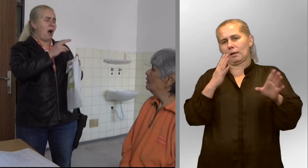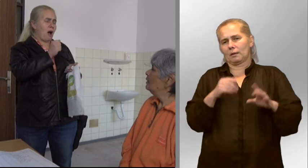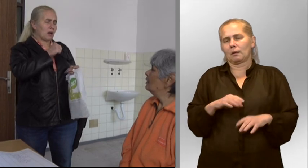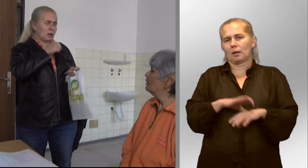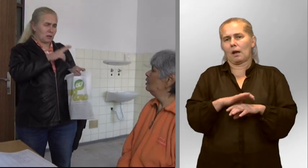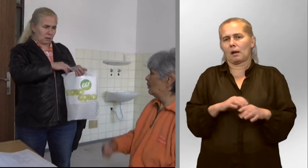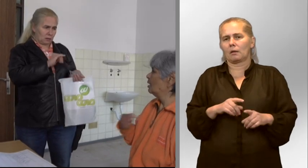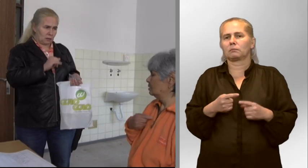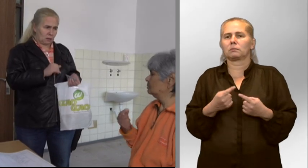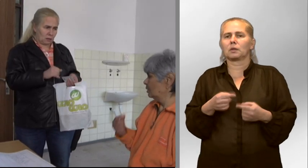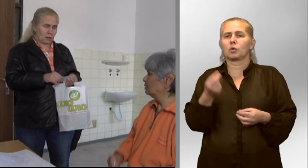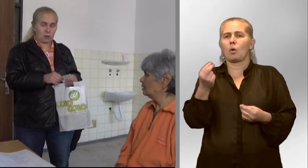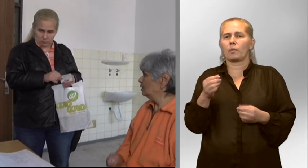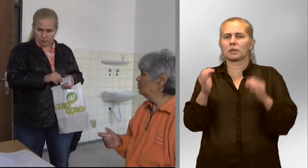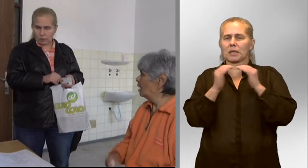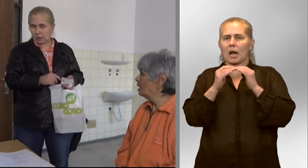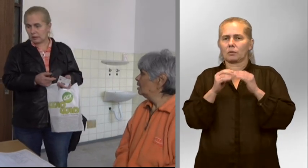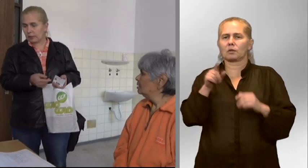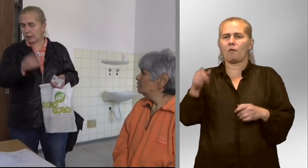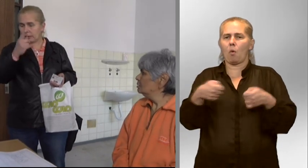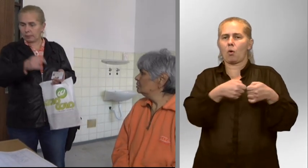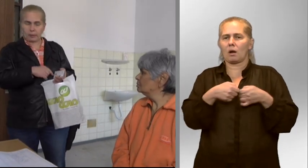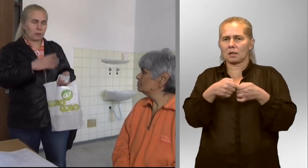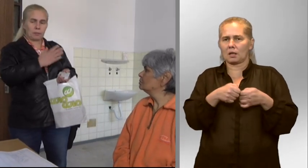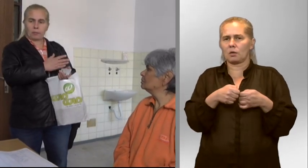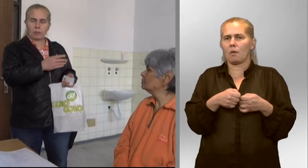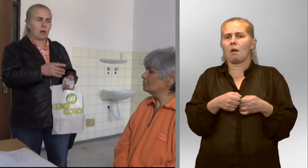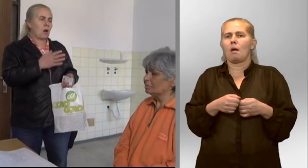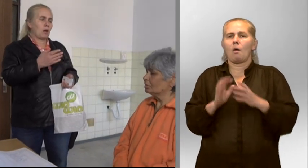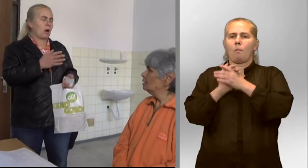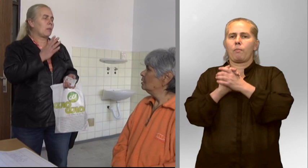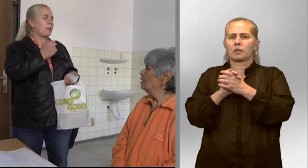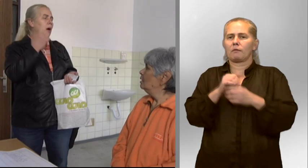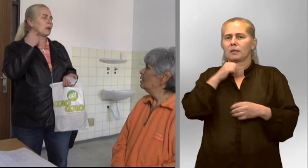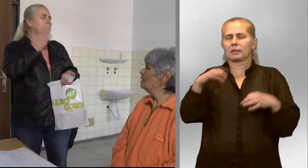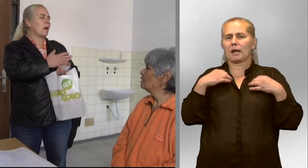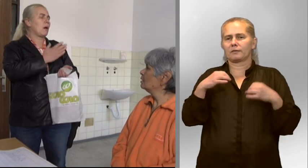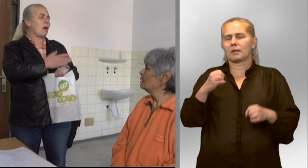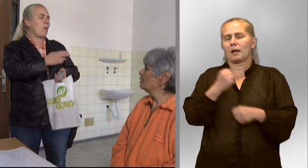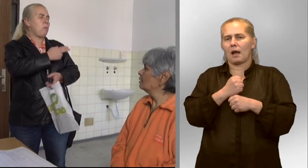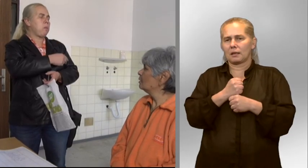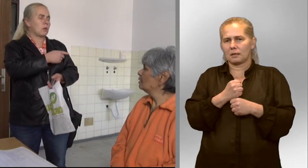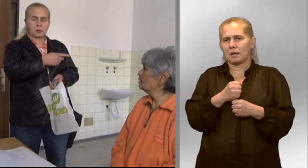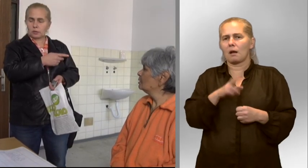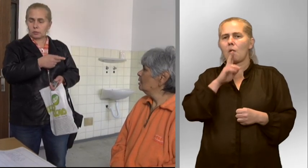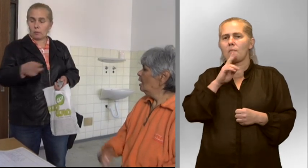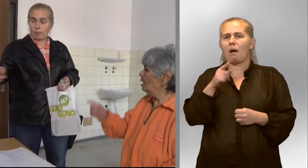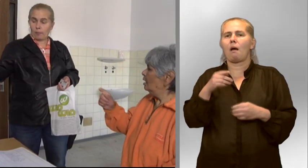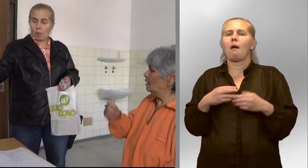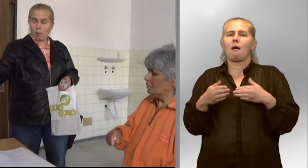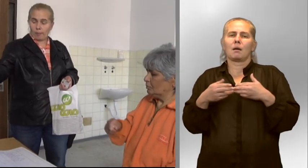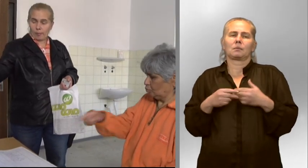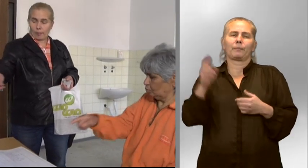lekara. Izuzetno dobru saradnju sa ovom organizacijom pozdravljaju i zdravstveni radnici, kojima